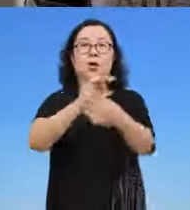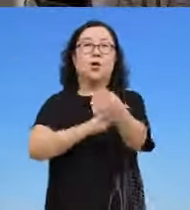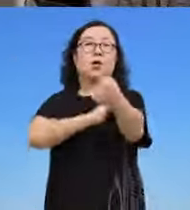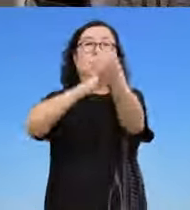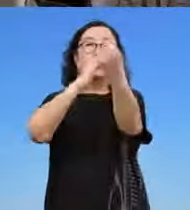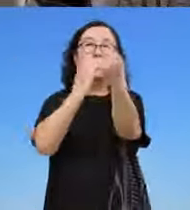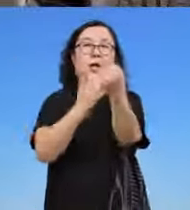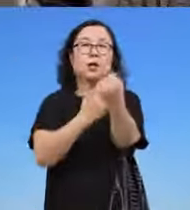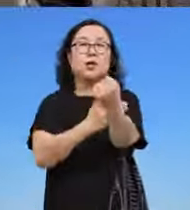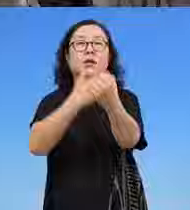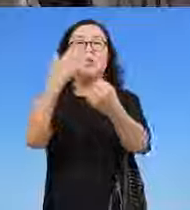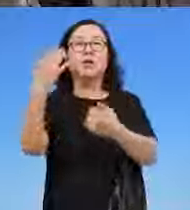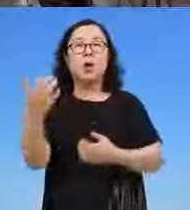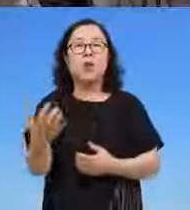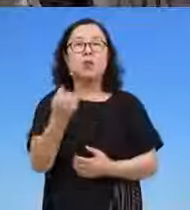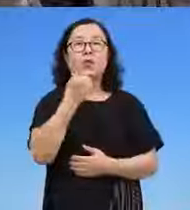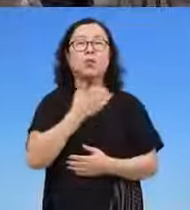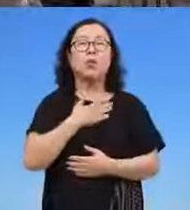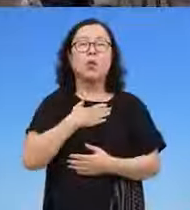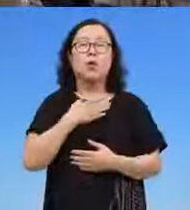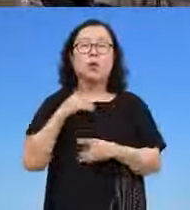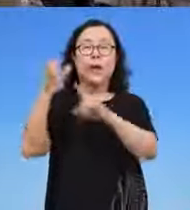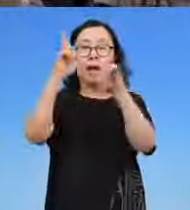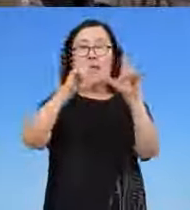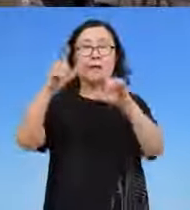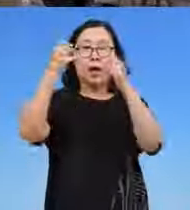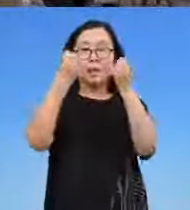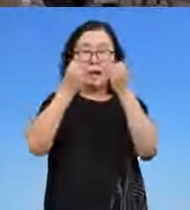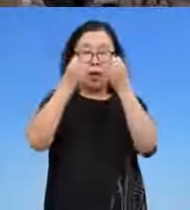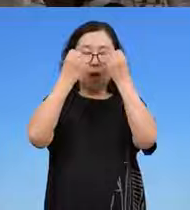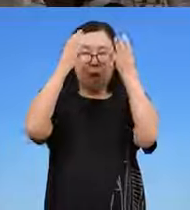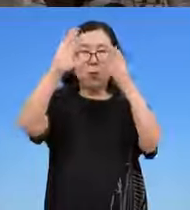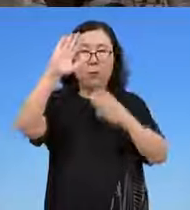주의 능력으로 내 삶 새롭게 되리.